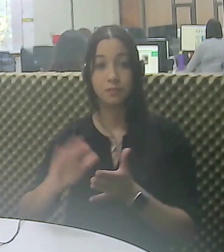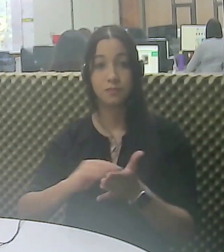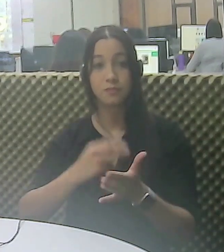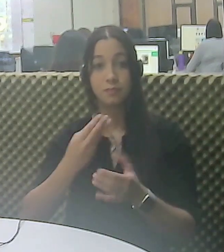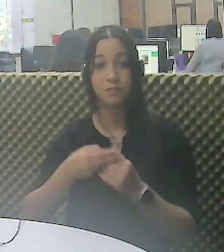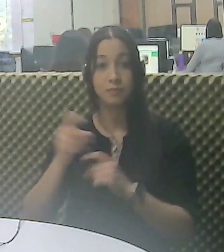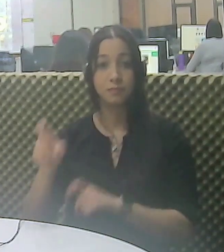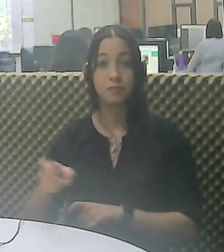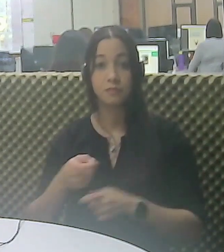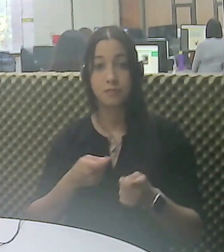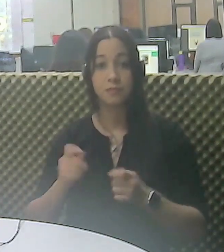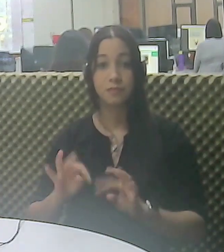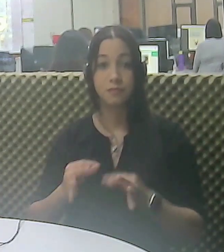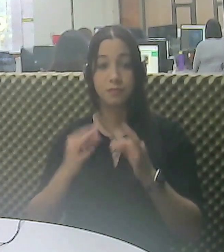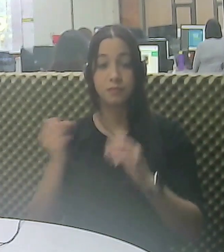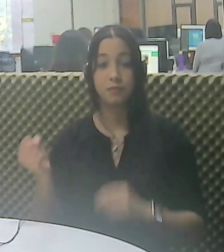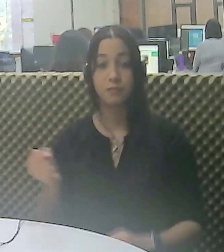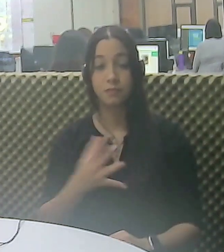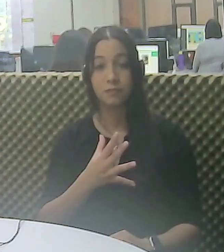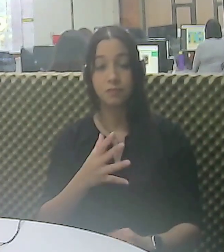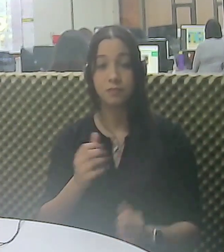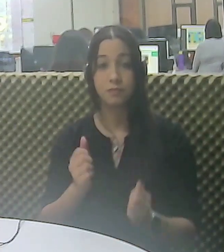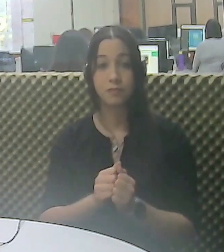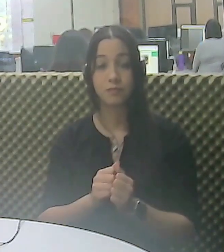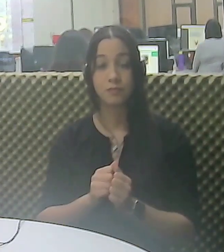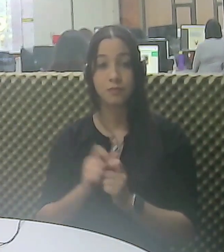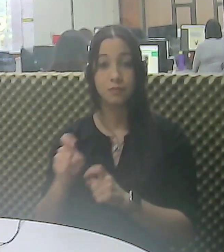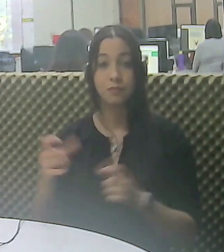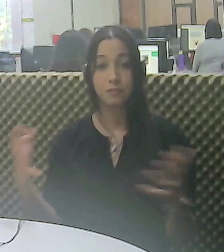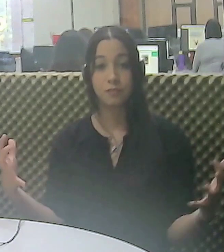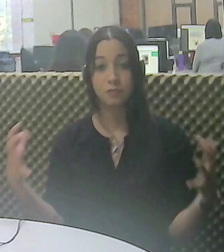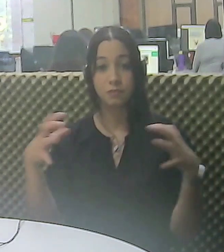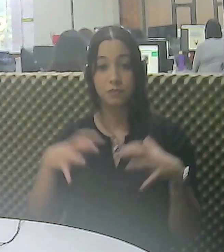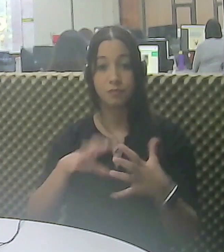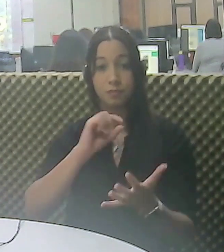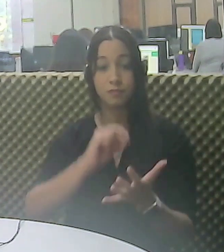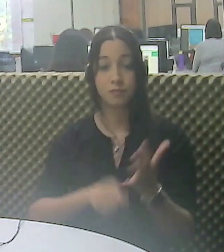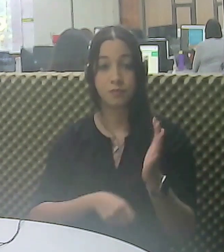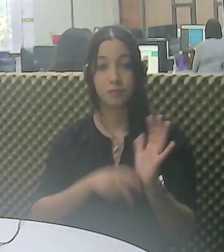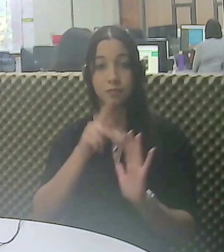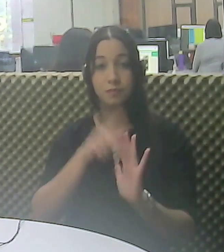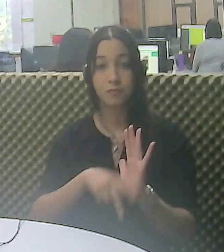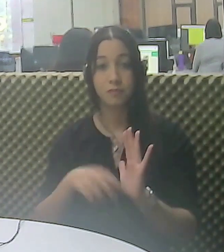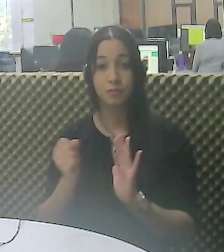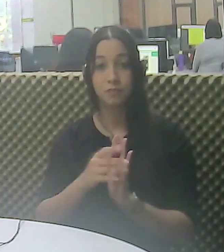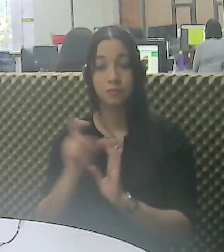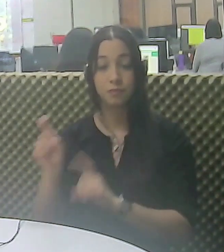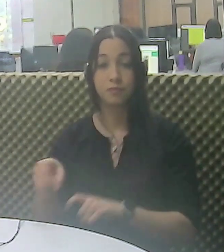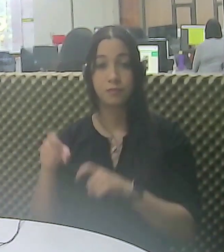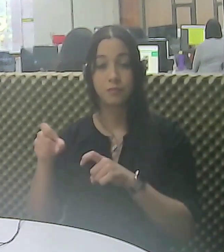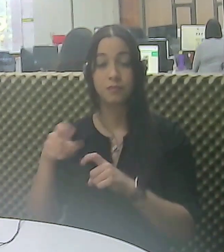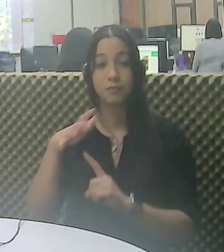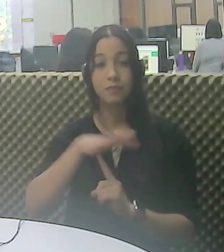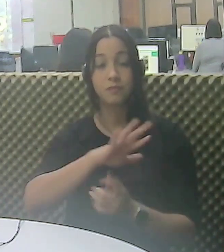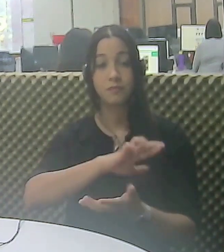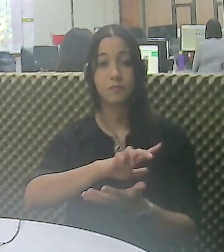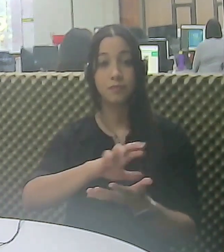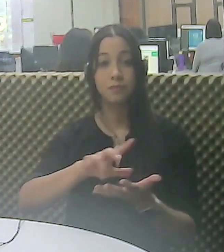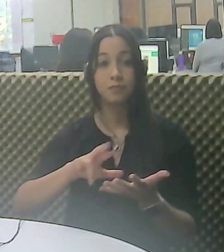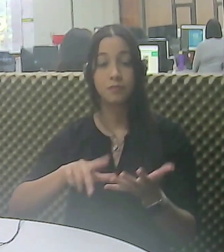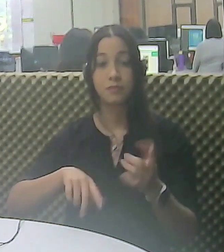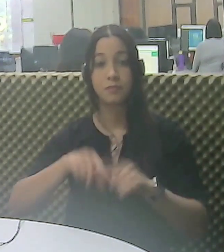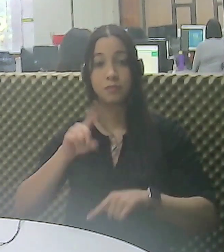Secretaria de Agronegócio, Economia e Inovação, junto a pequenos agricultores inscritos no programa Novo Agro, a feira traz variedade de